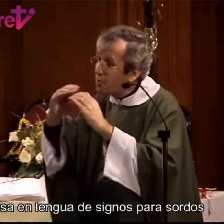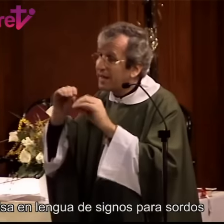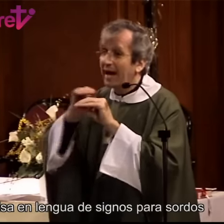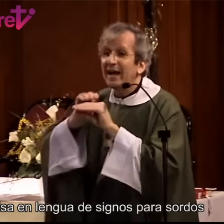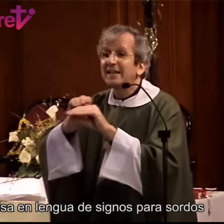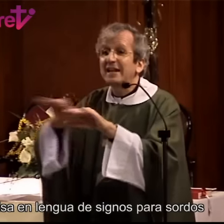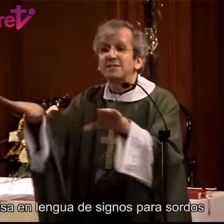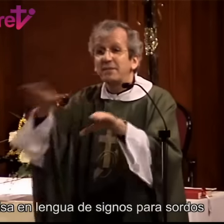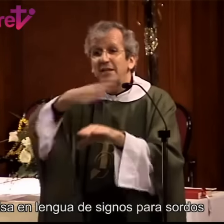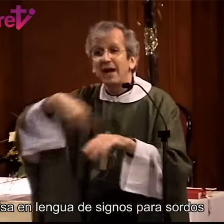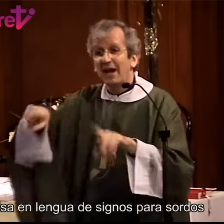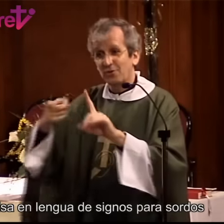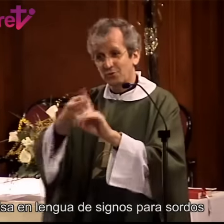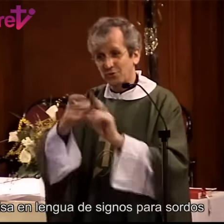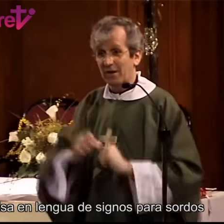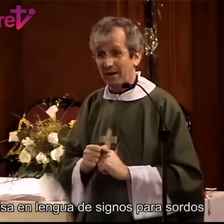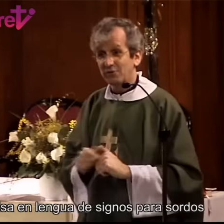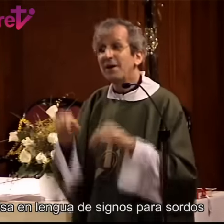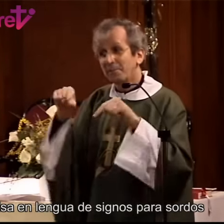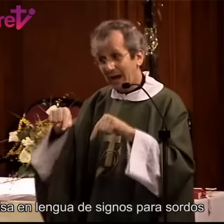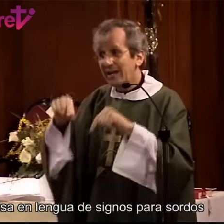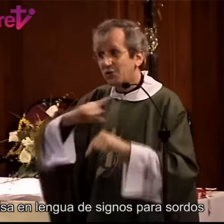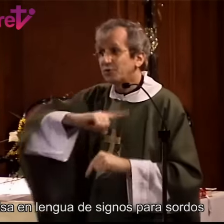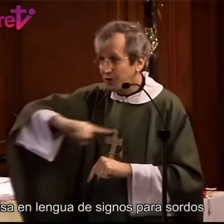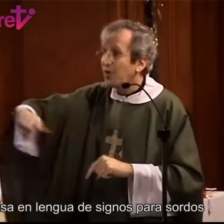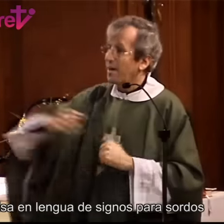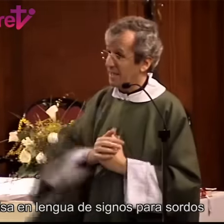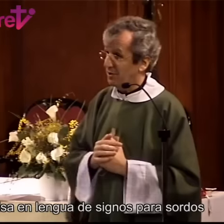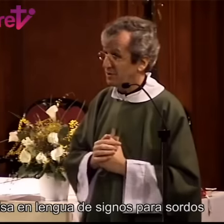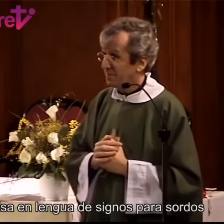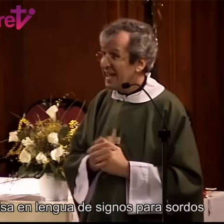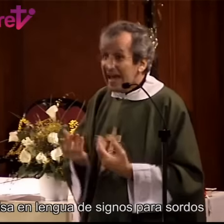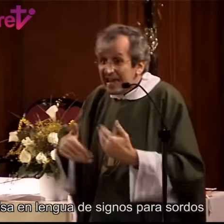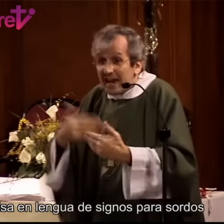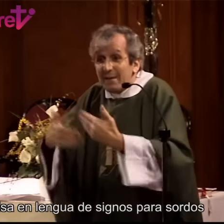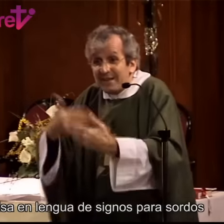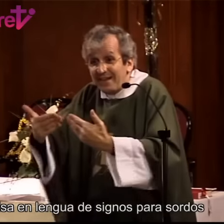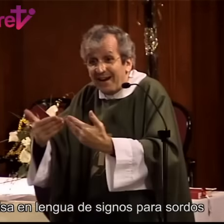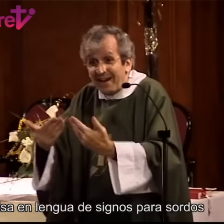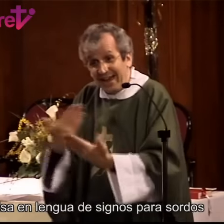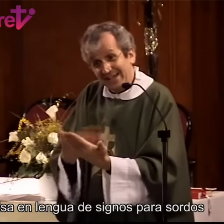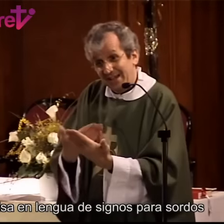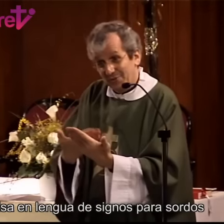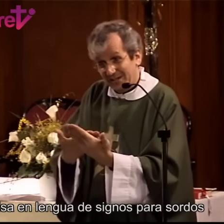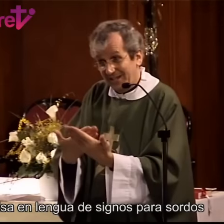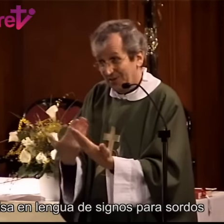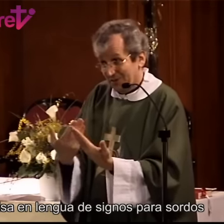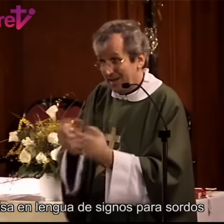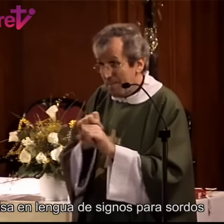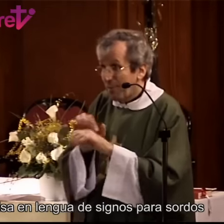comunicar, transmitir a todos nuestros hermanos. A eso hemos sido enviados. Y en la medida en que seamos testigos,